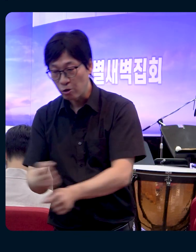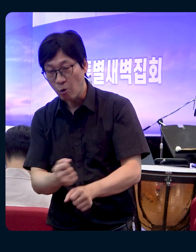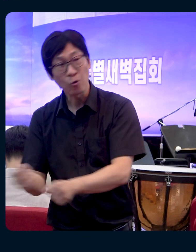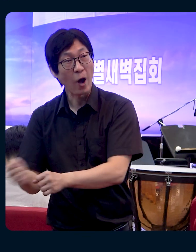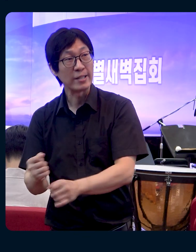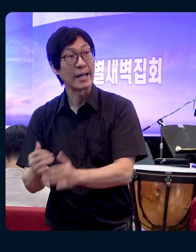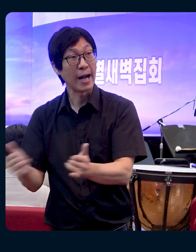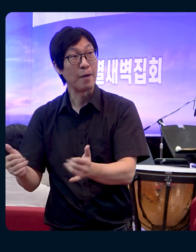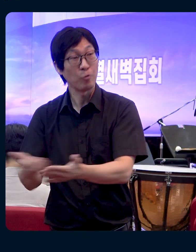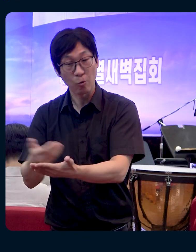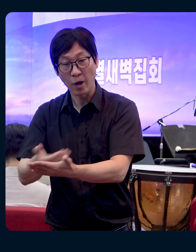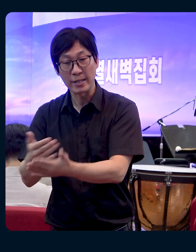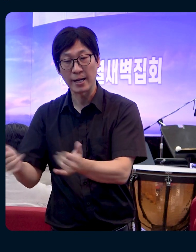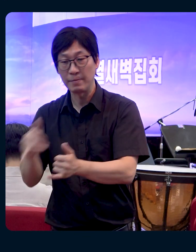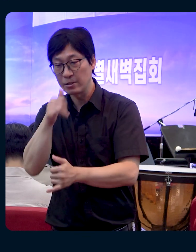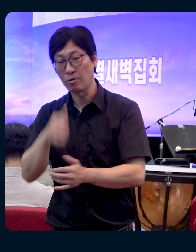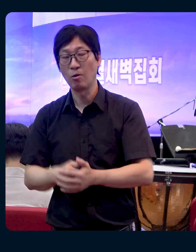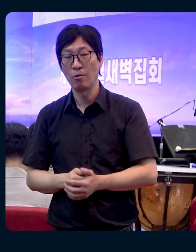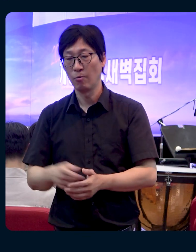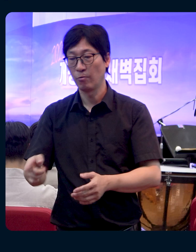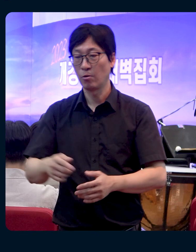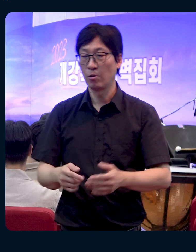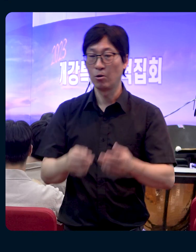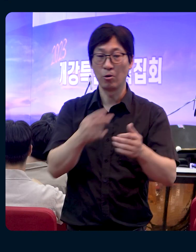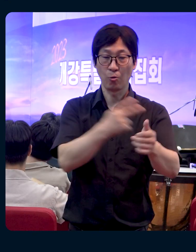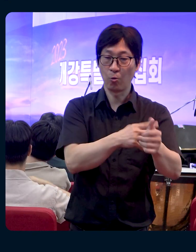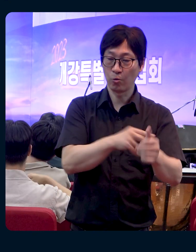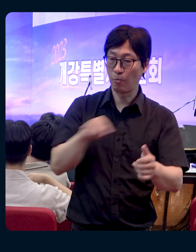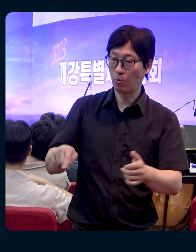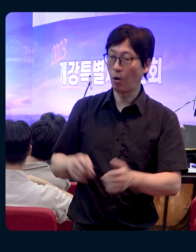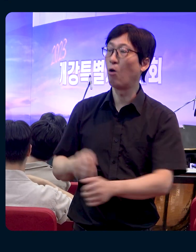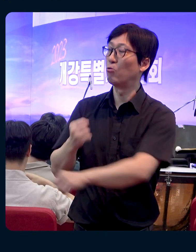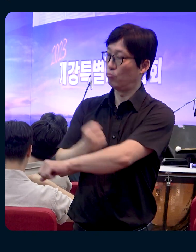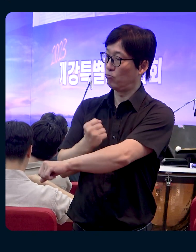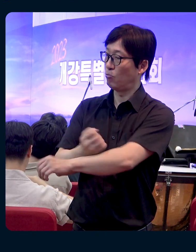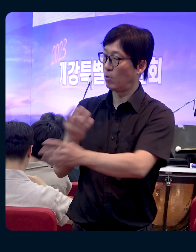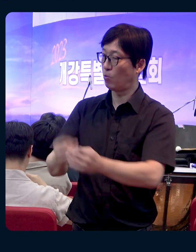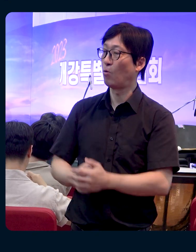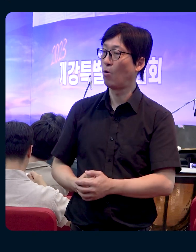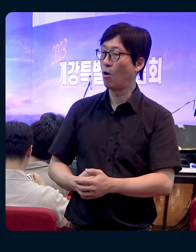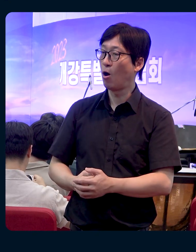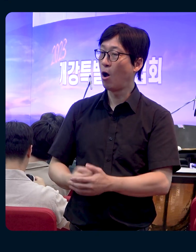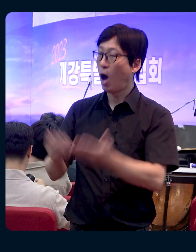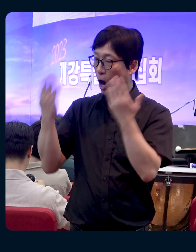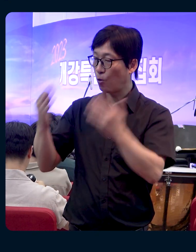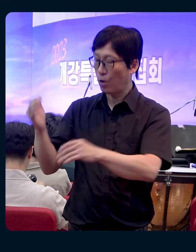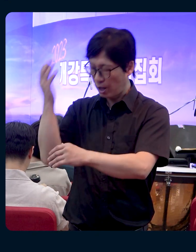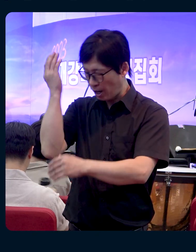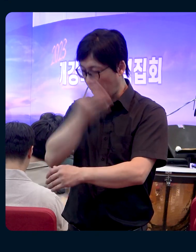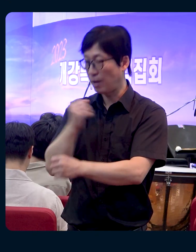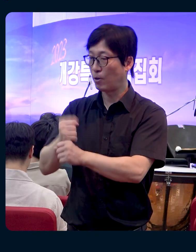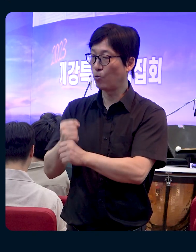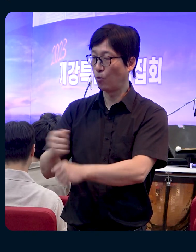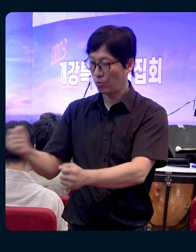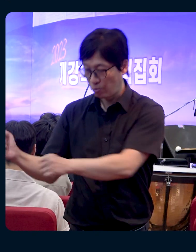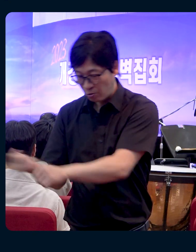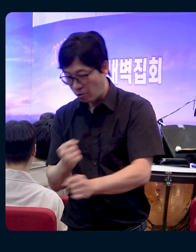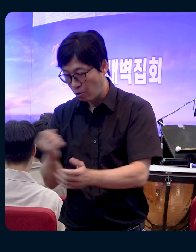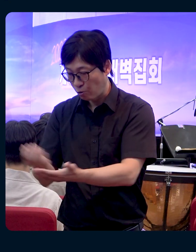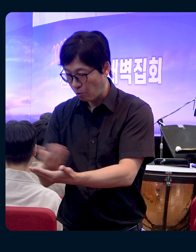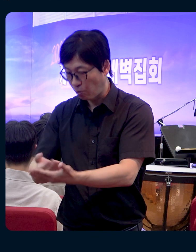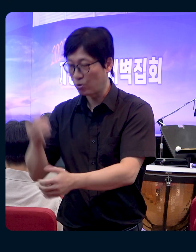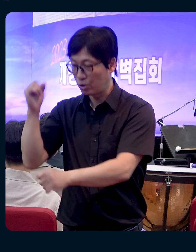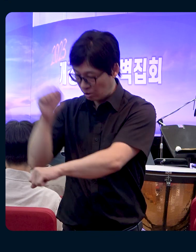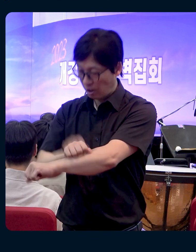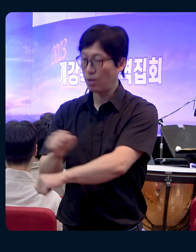있어서 보면서 아이고 수고하신다고 이렇게 학교 앞을 이렇게 깨끗하게 쓸고 계시니까